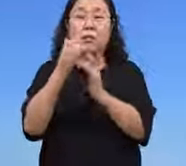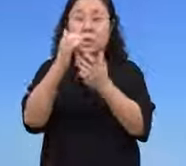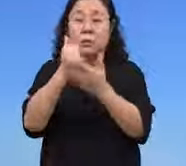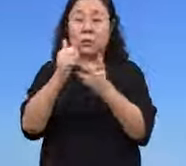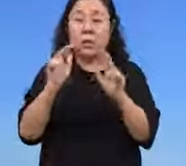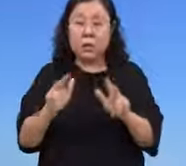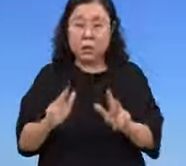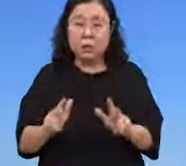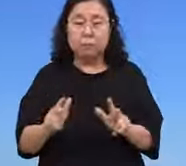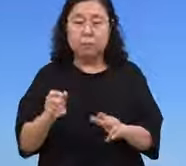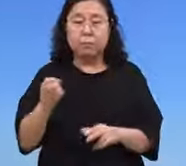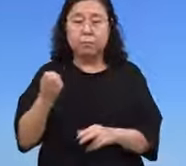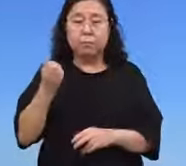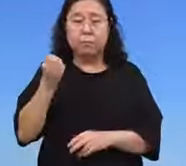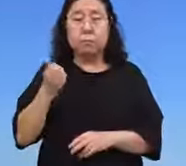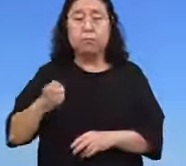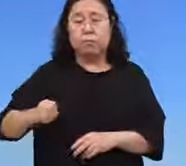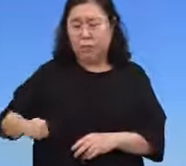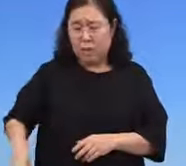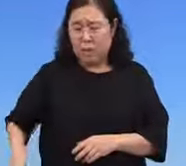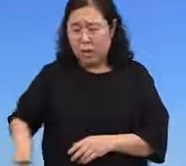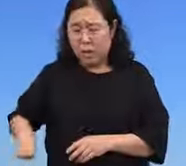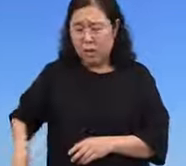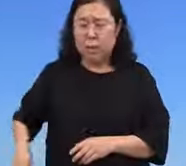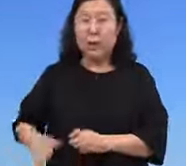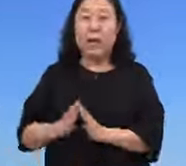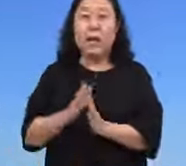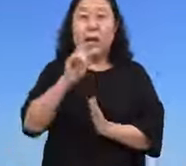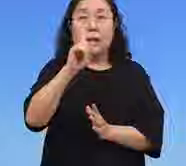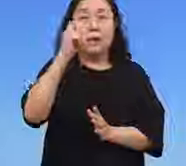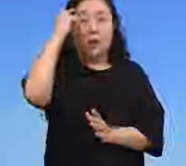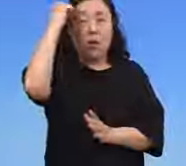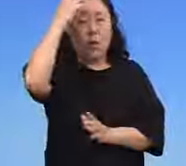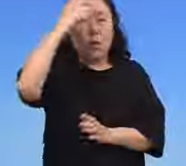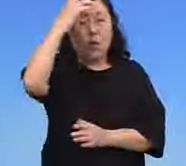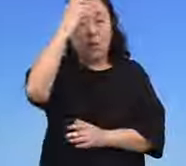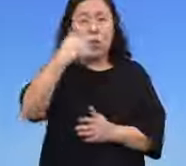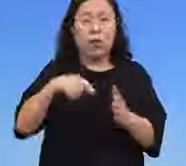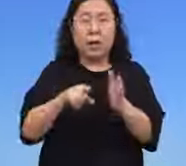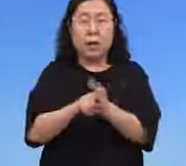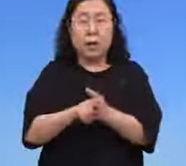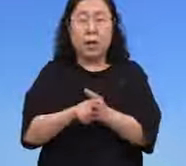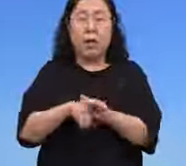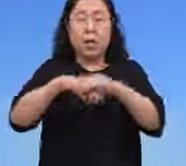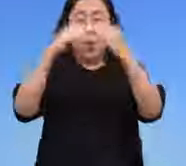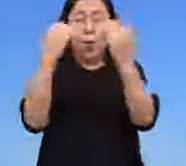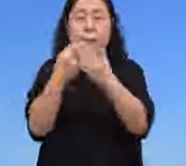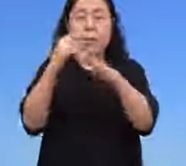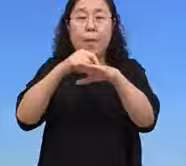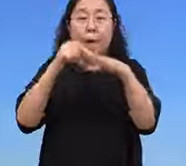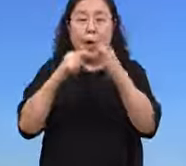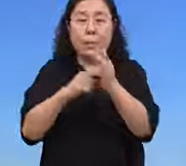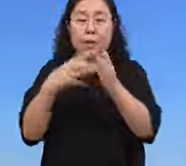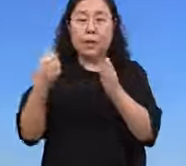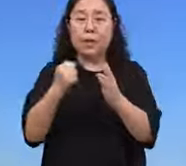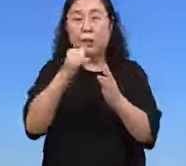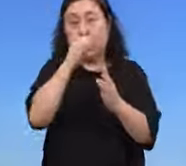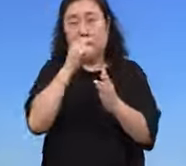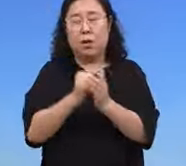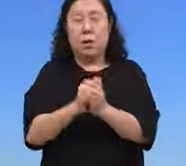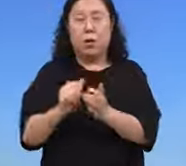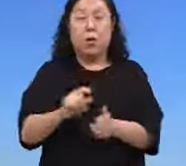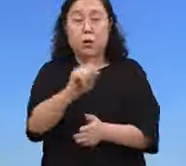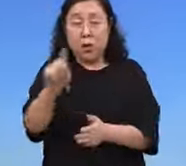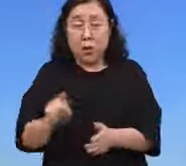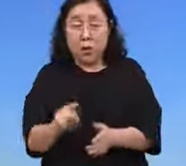예수님은 지금 이렇게 잃어버린 한 영혼에 대하여 온 마음을 담고 계시는데, 그리고 너희들도 이 마음을 회복하면